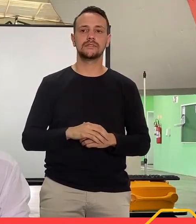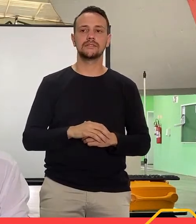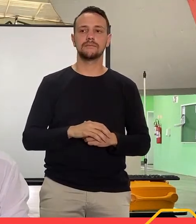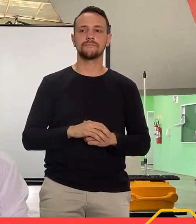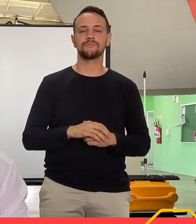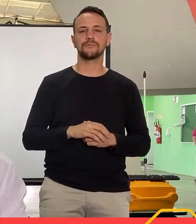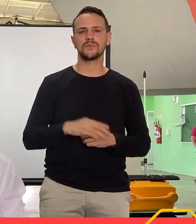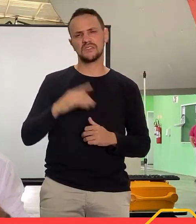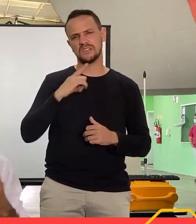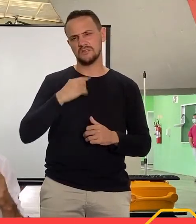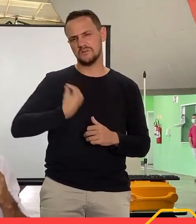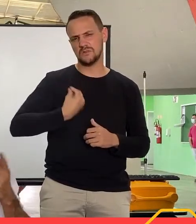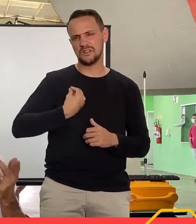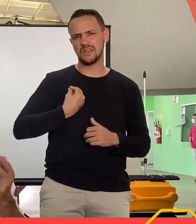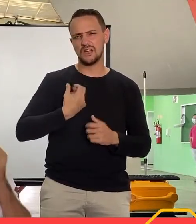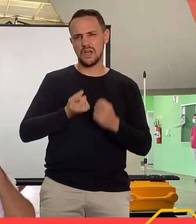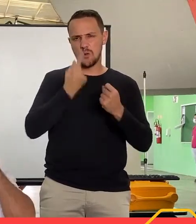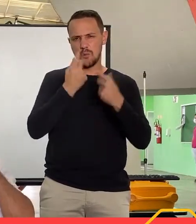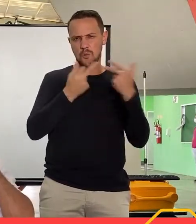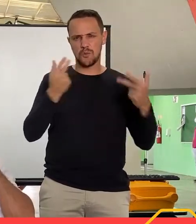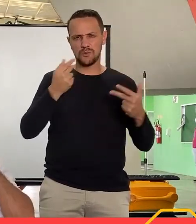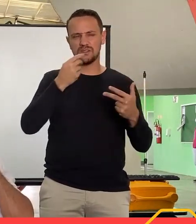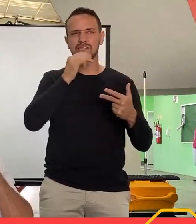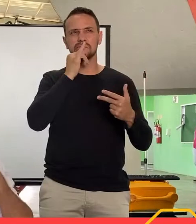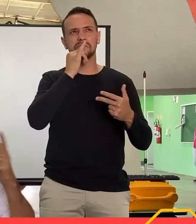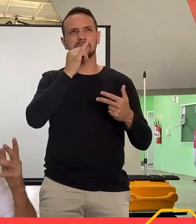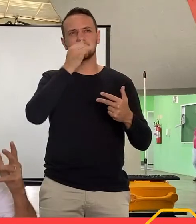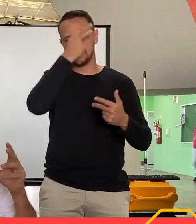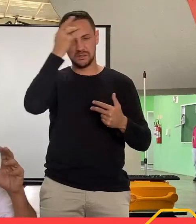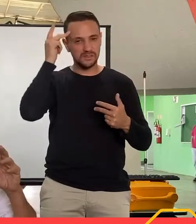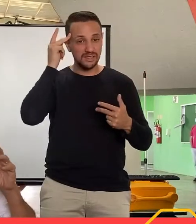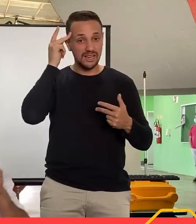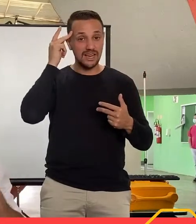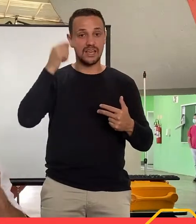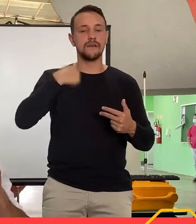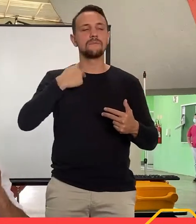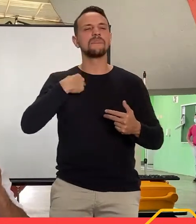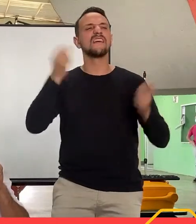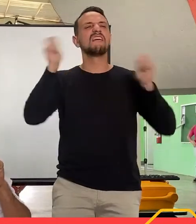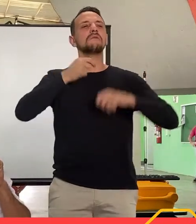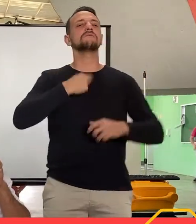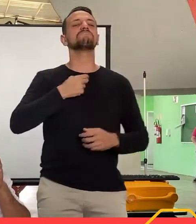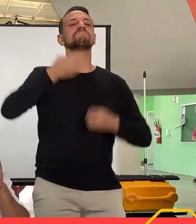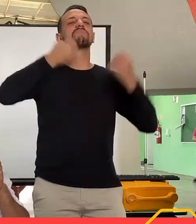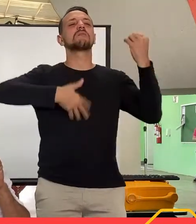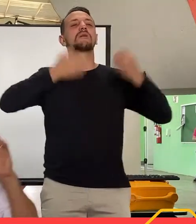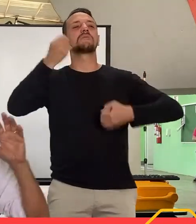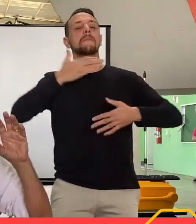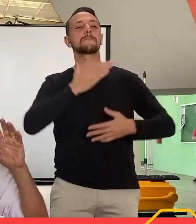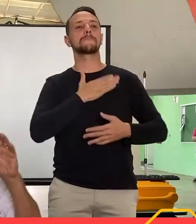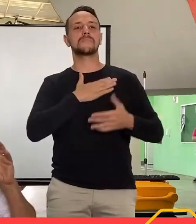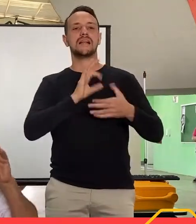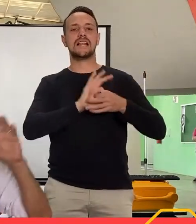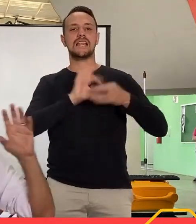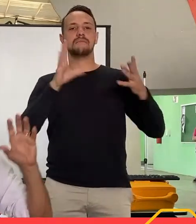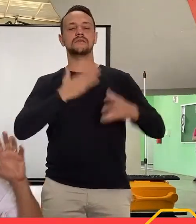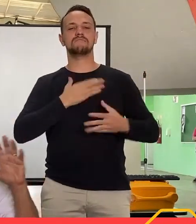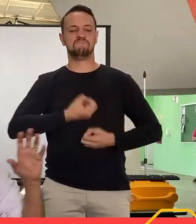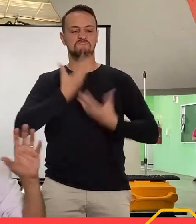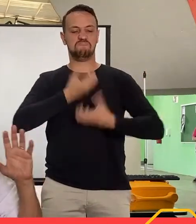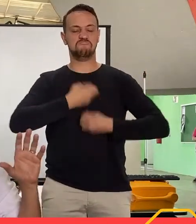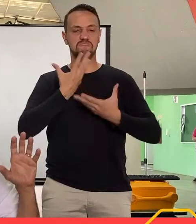Né? Muitas vezes as pessoas confundem a liberdade de expressão com